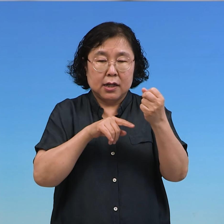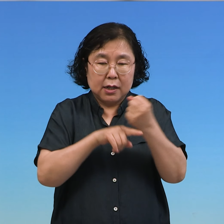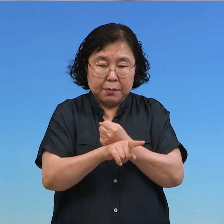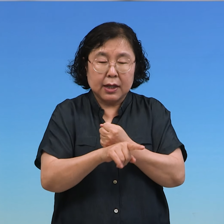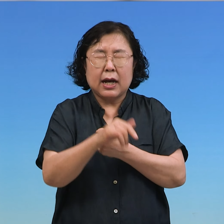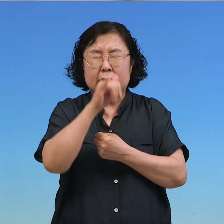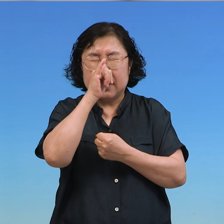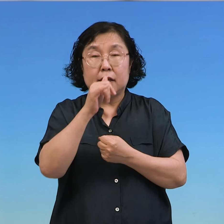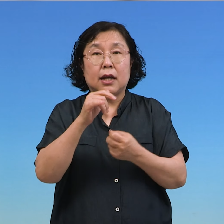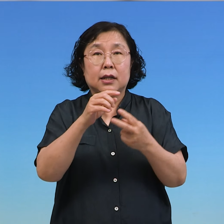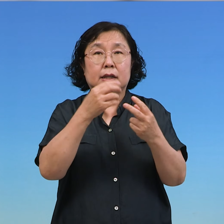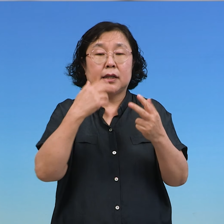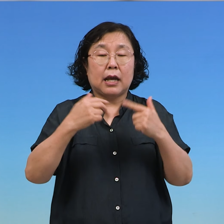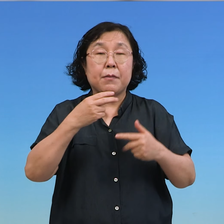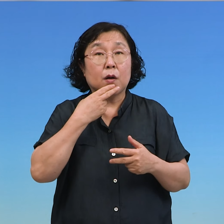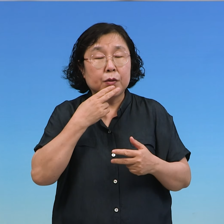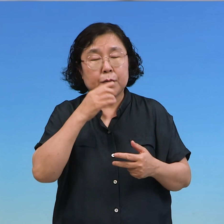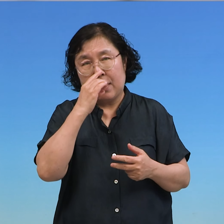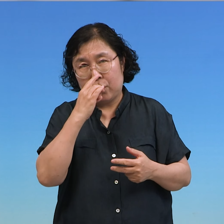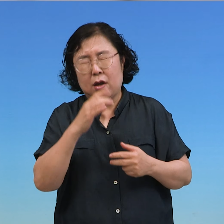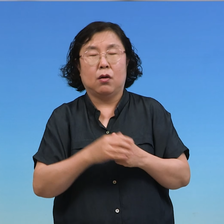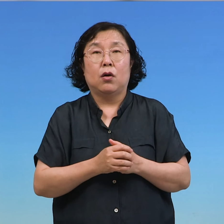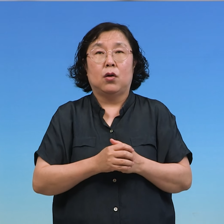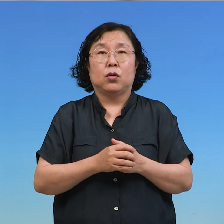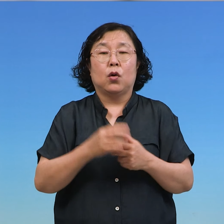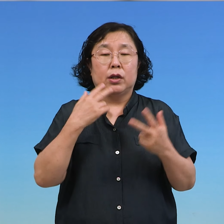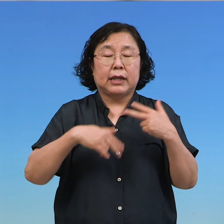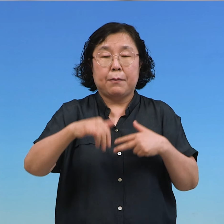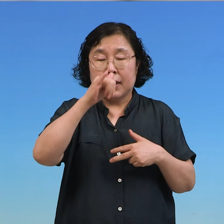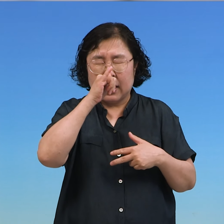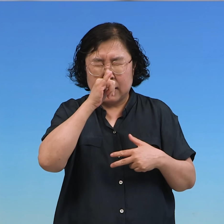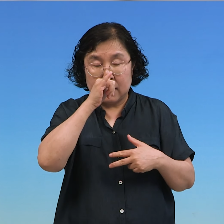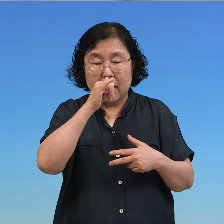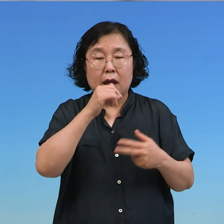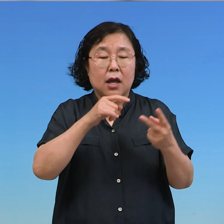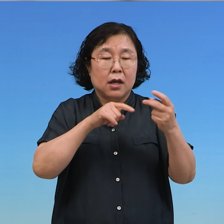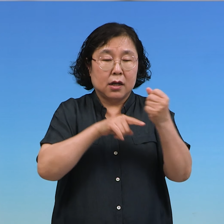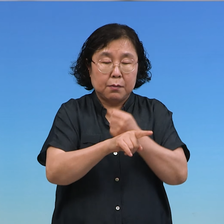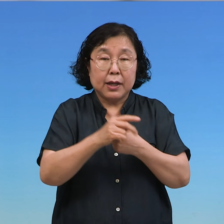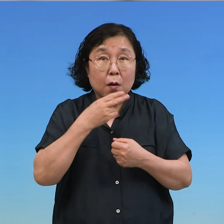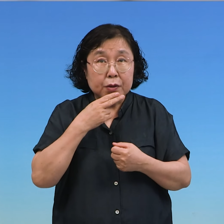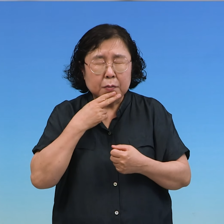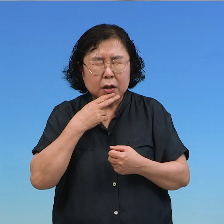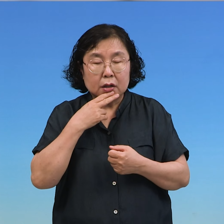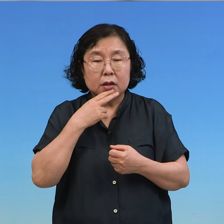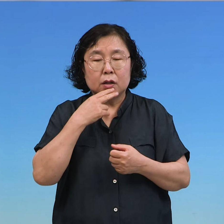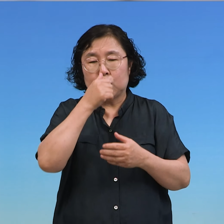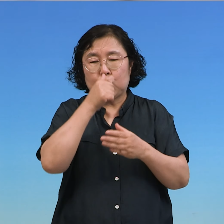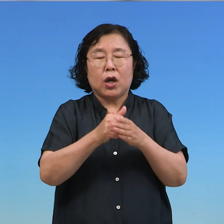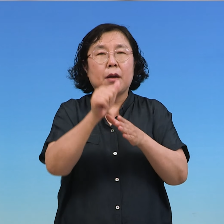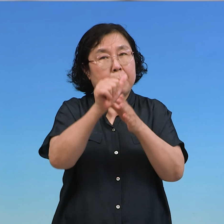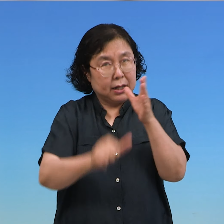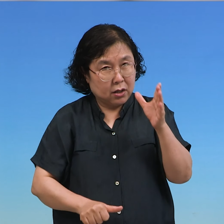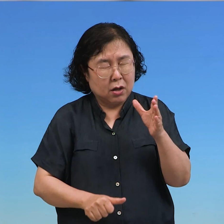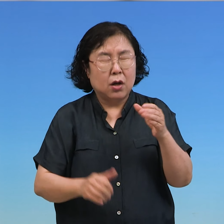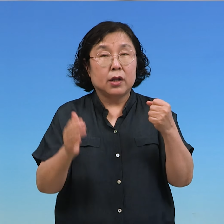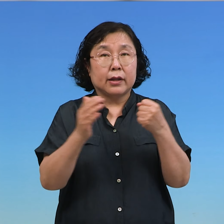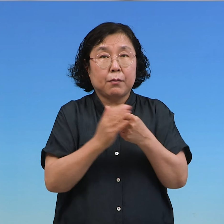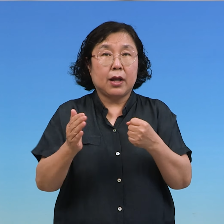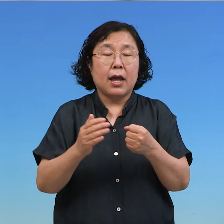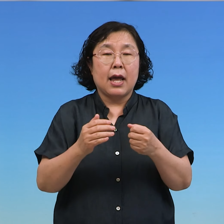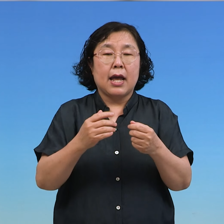재미는 있는데 의미가 없다 타락한 모임이에요 의미와 재미 재미와 의미 그래서 제가 우리